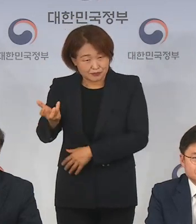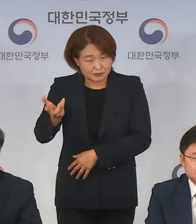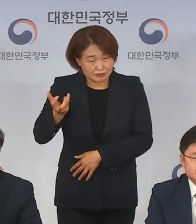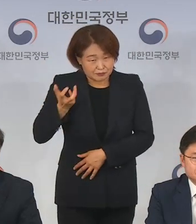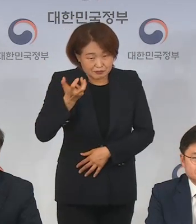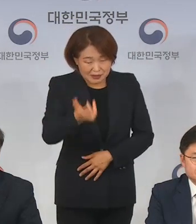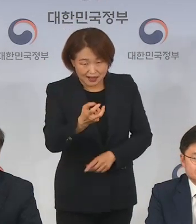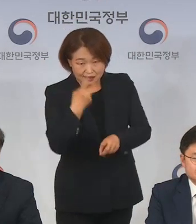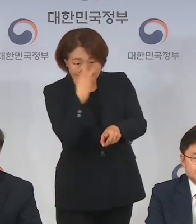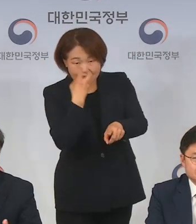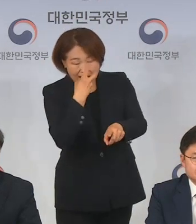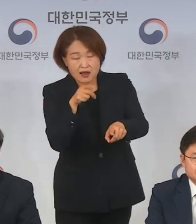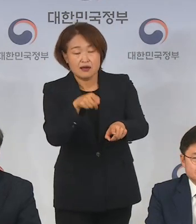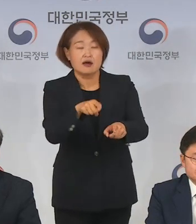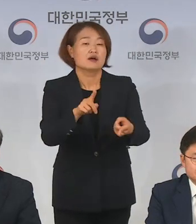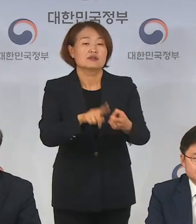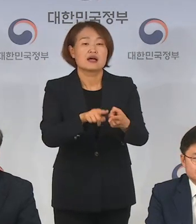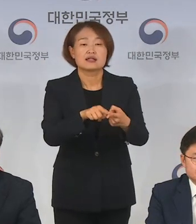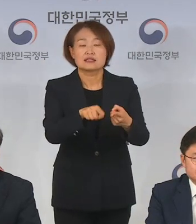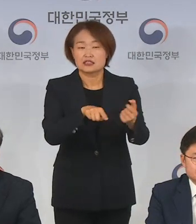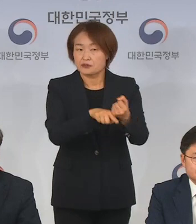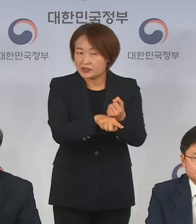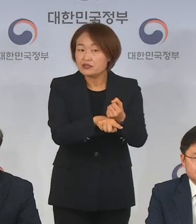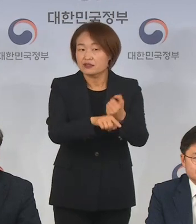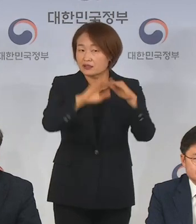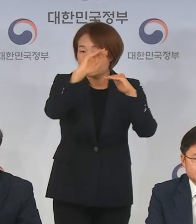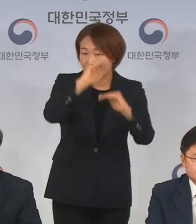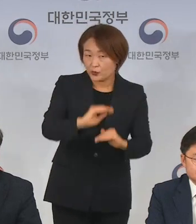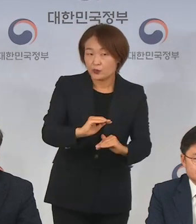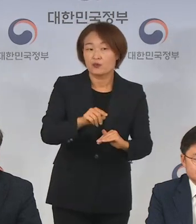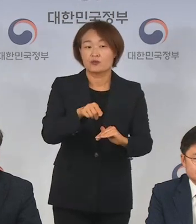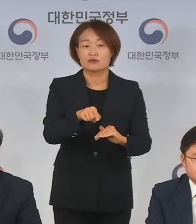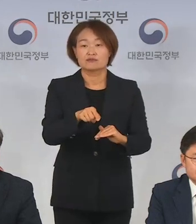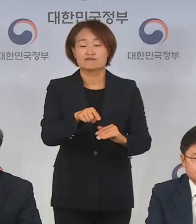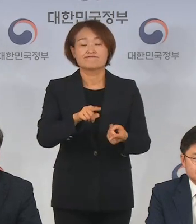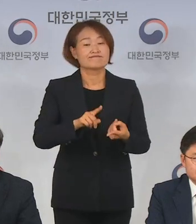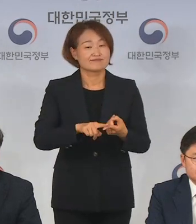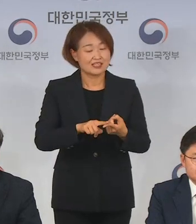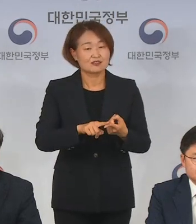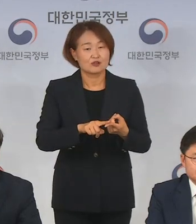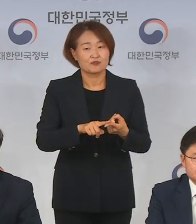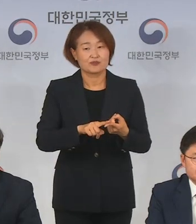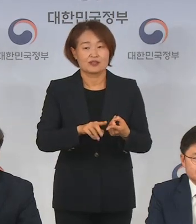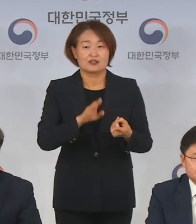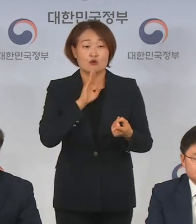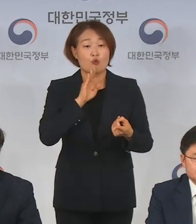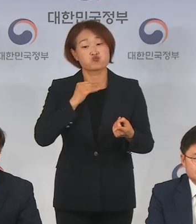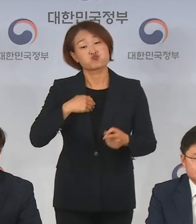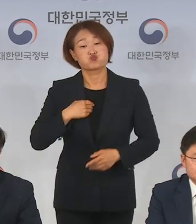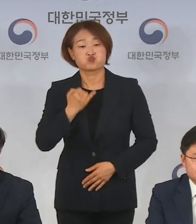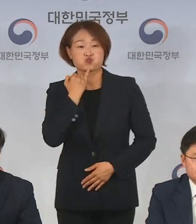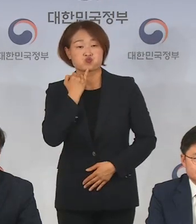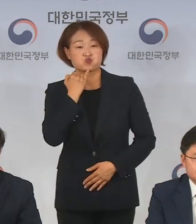그 앞으로 이것이 주는 메시지 이런 거에 대해서 저희와 마찬가지로 굉장히 긍정적이고